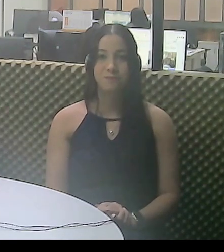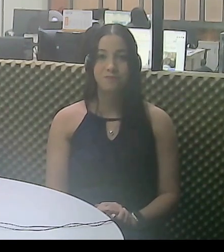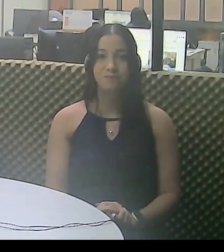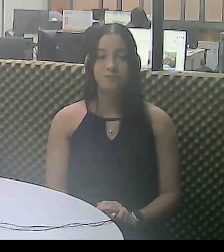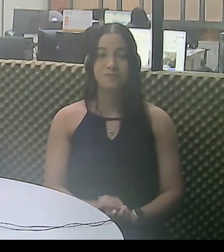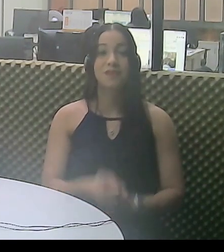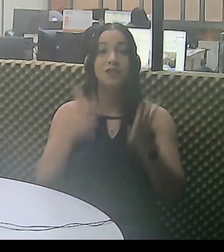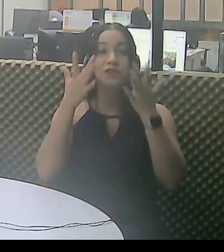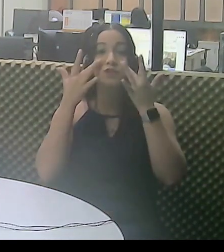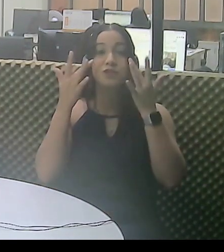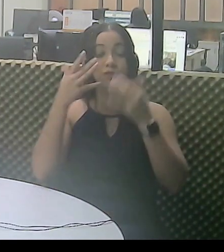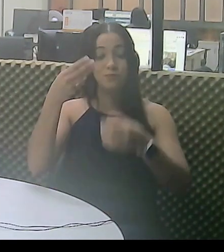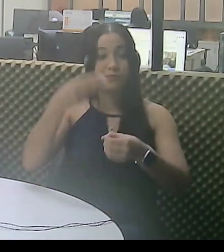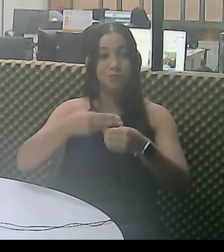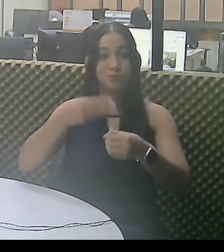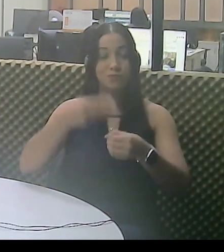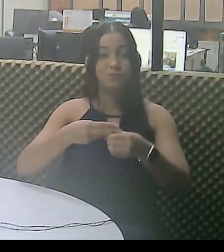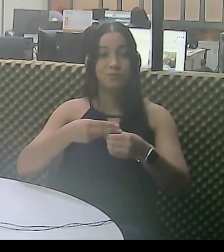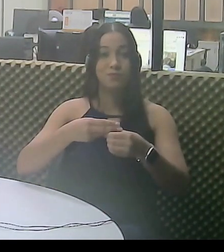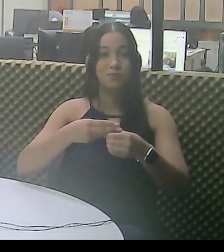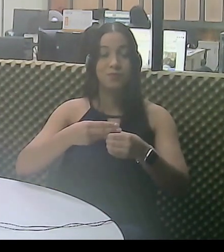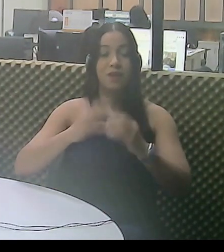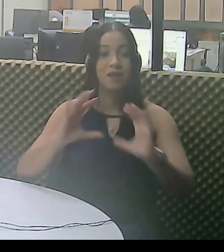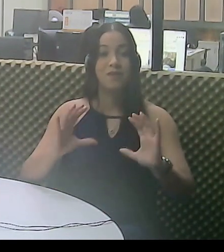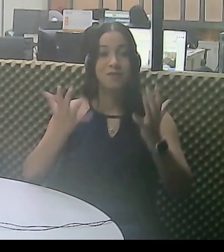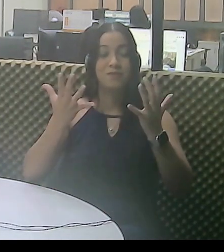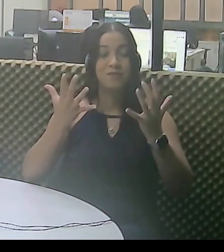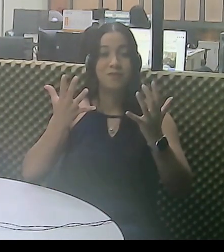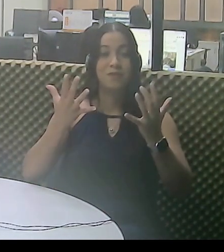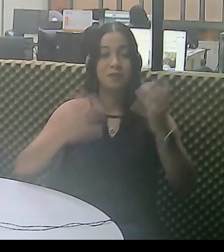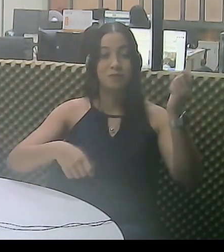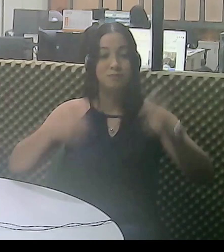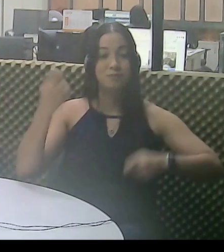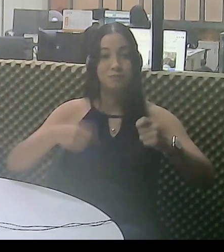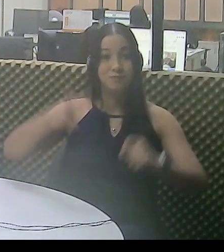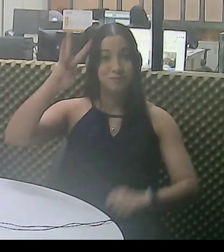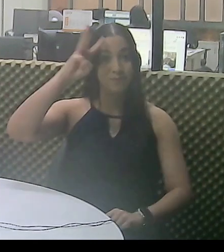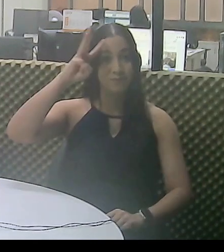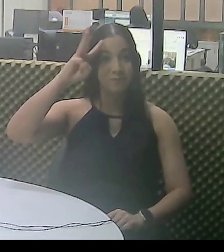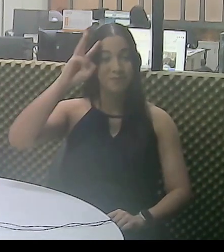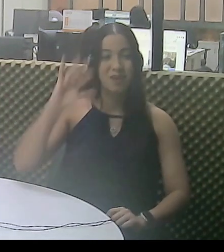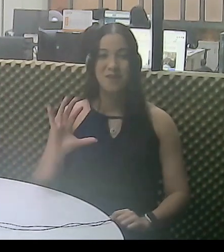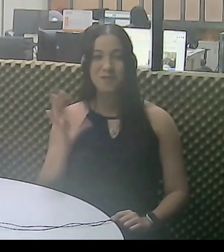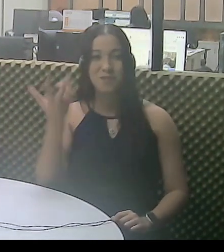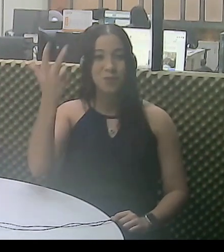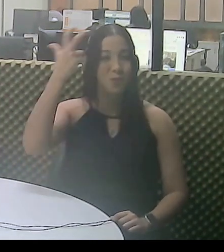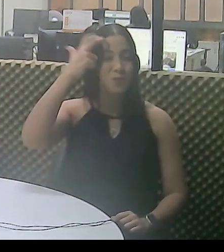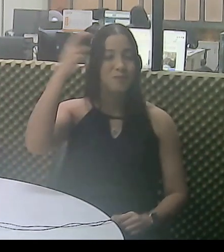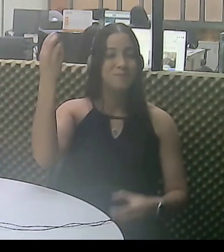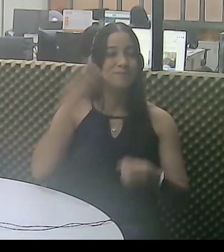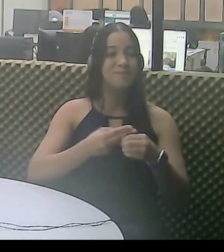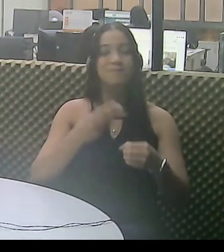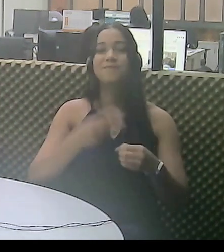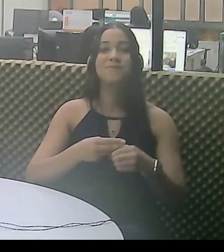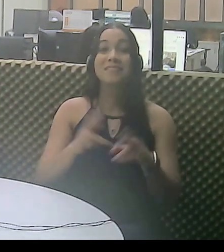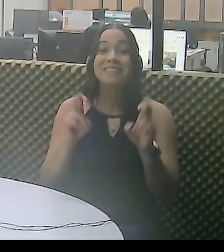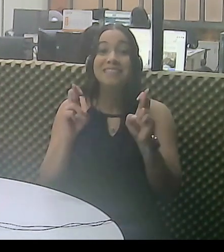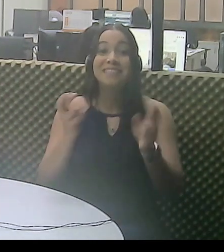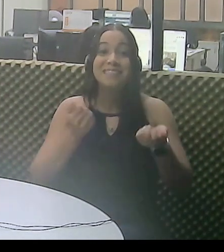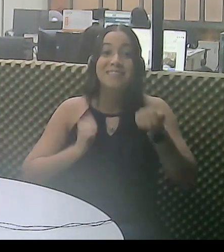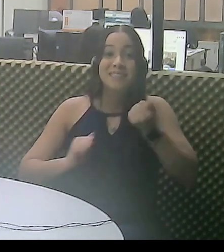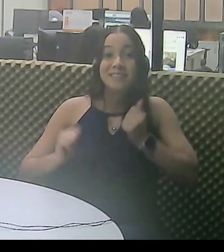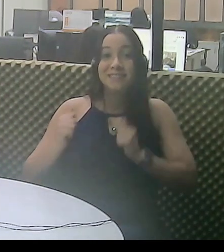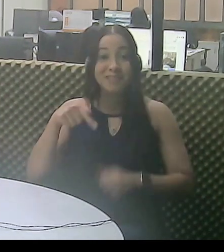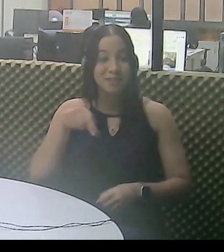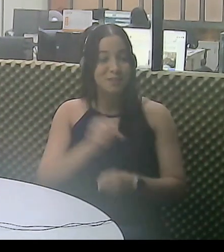Esplanada do Teatro Municipal será palco do Sou Mais Batera nesta terça. Um dos eventos culturais do município mais esperados do